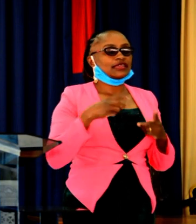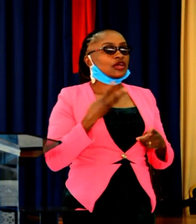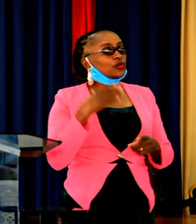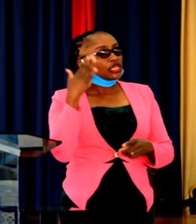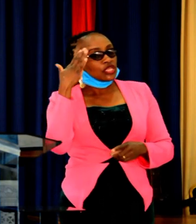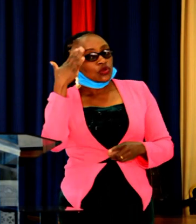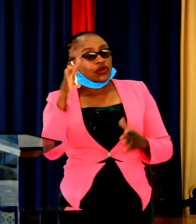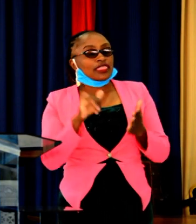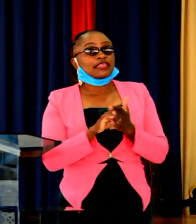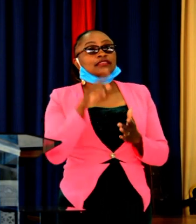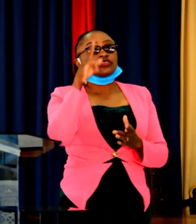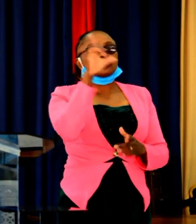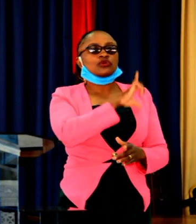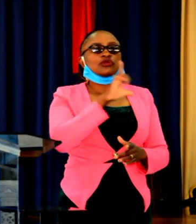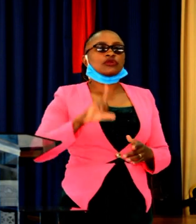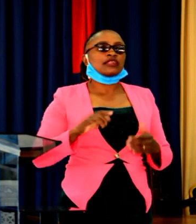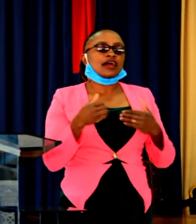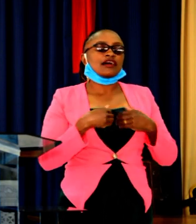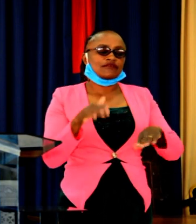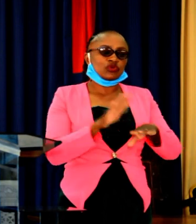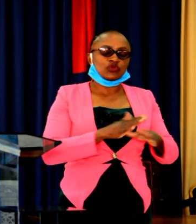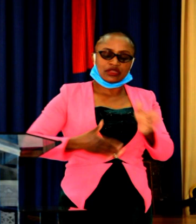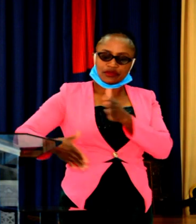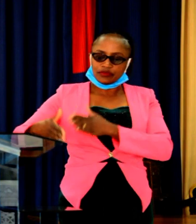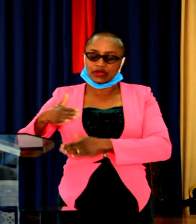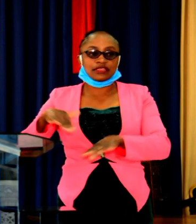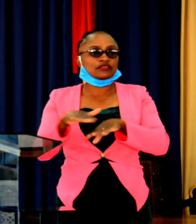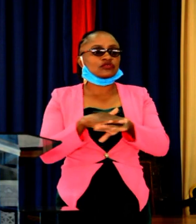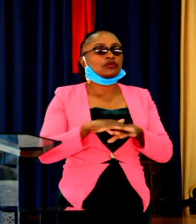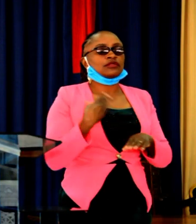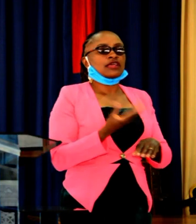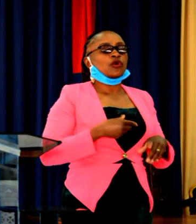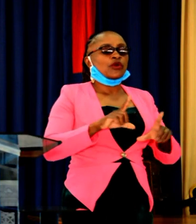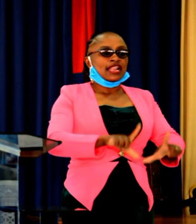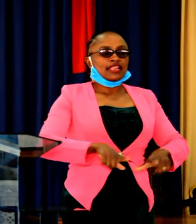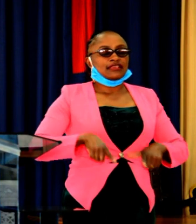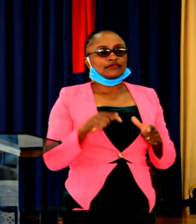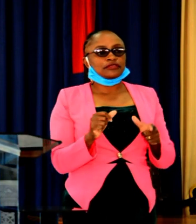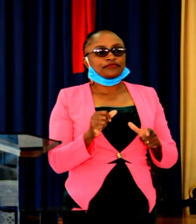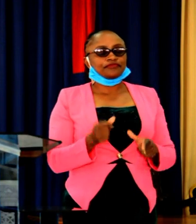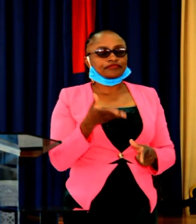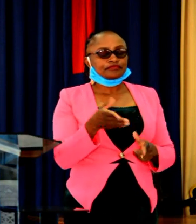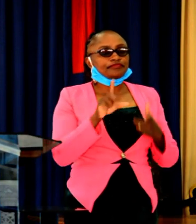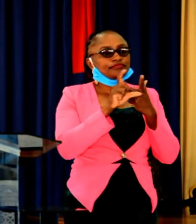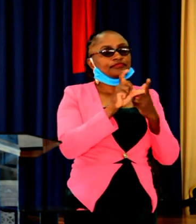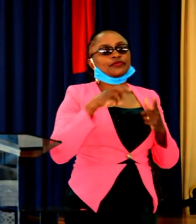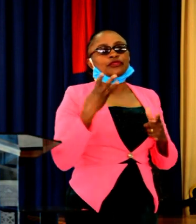wewe Bwana una kusudi jema juu ya maisha yetu. Na hata neno hili tuomba